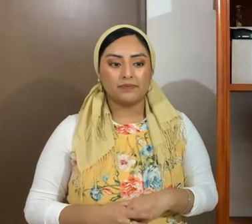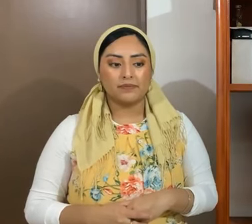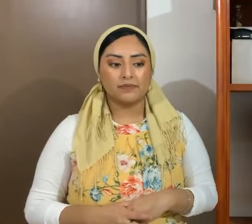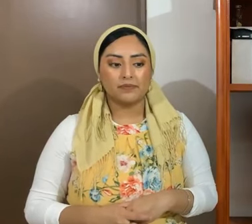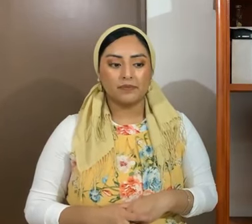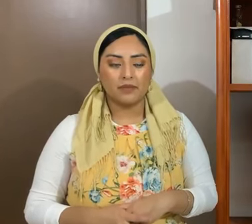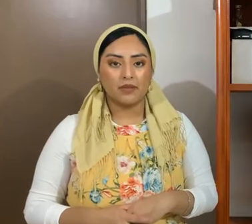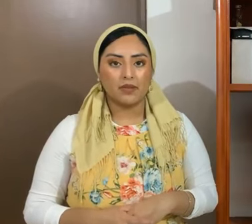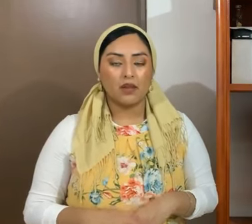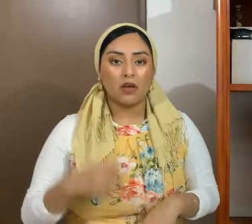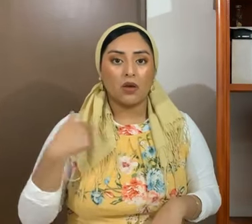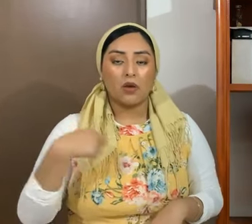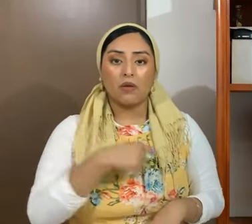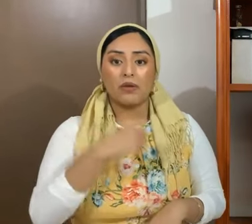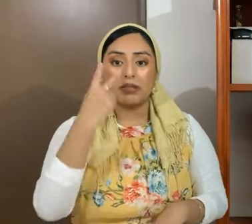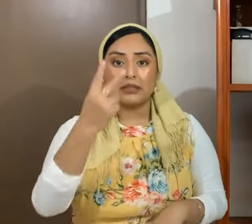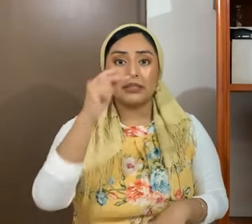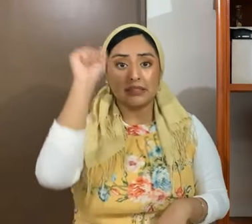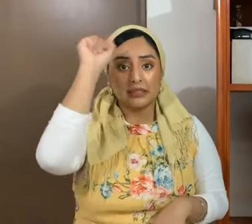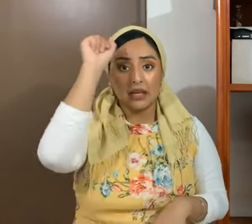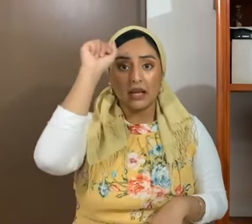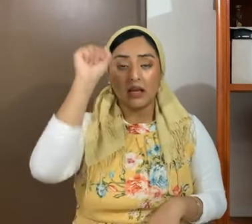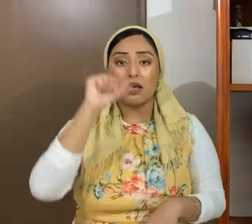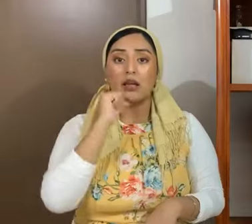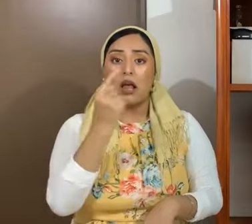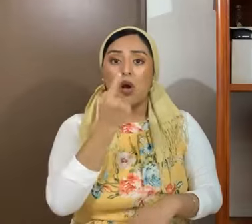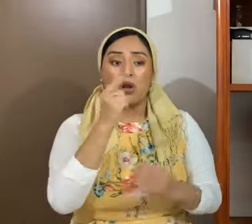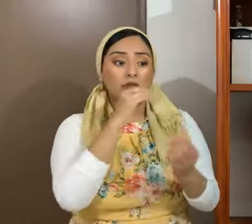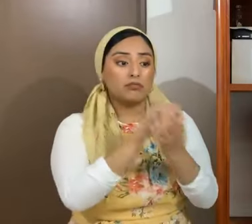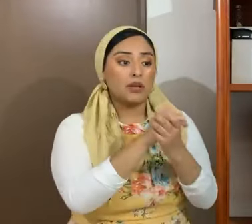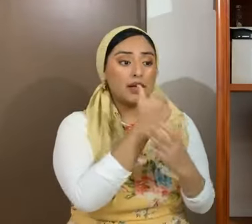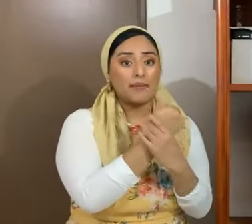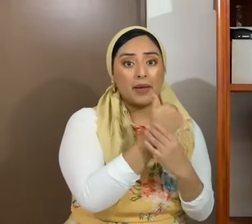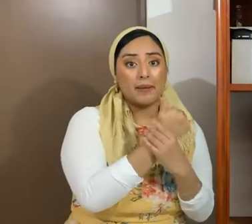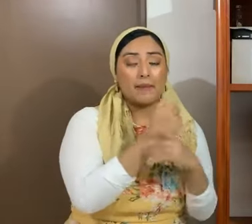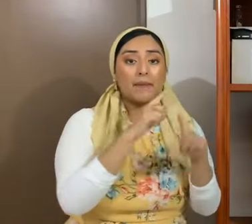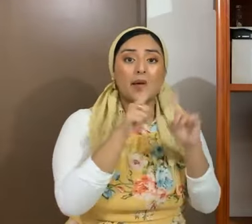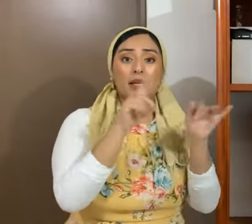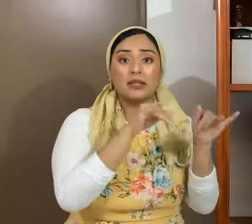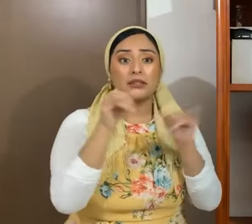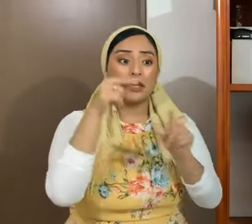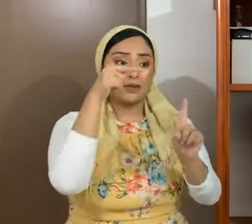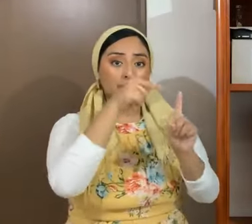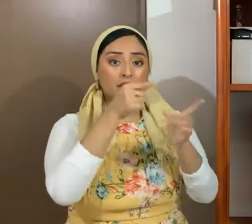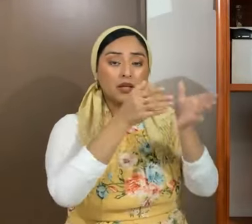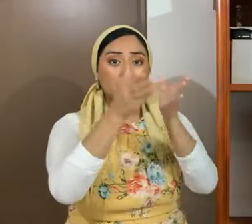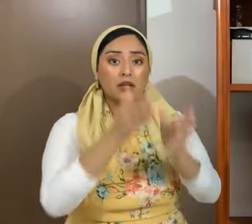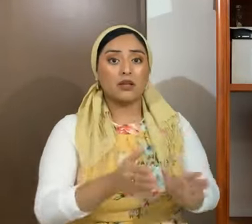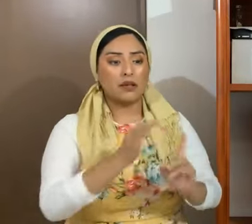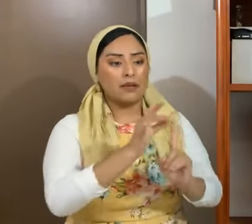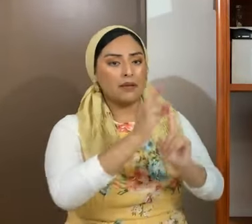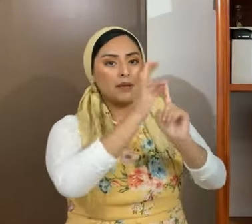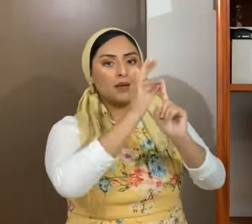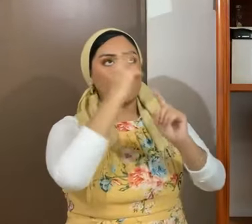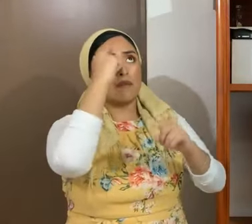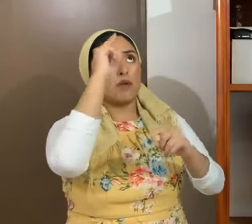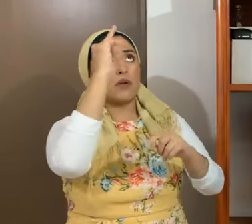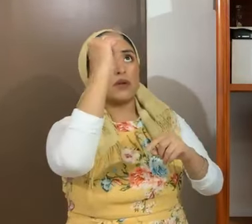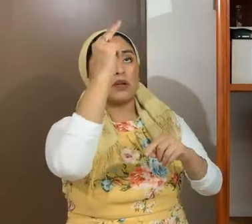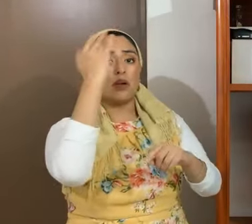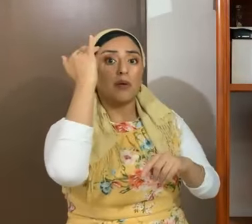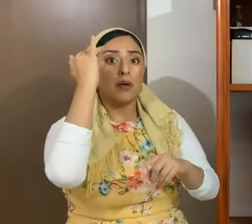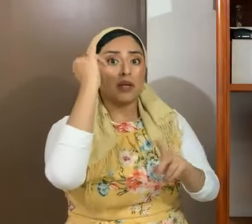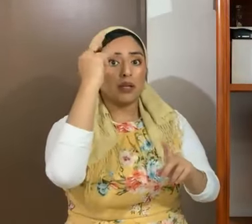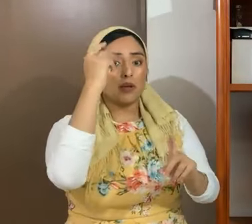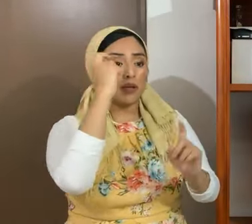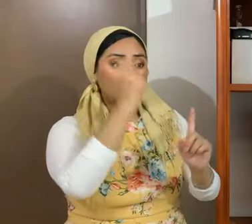este contexto vemos que Sara no solamente fue la esposa de Abraham, sino también una sierva escogida de Yahweh. Por eso